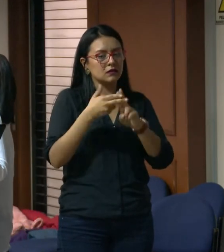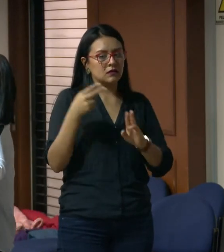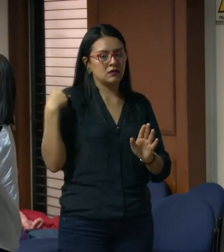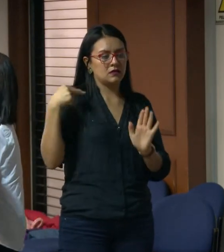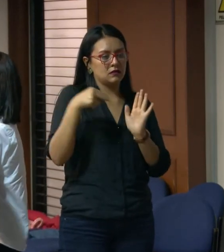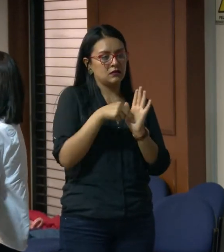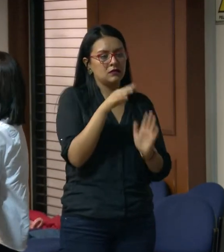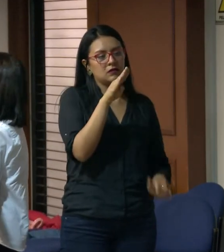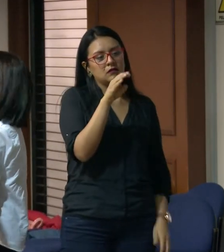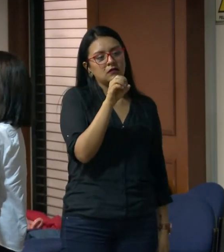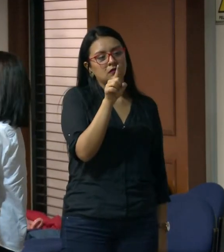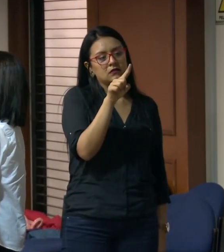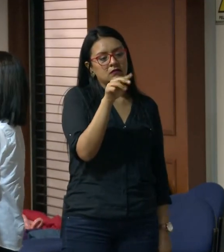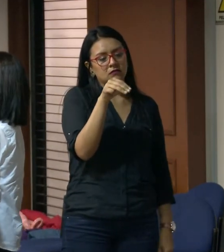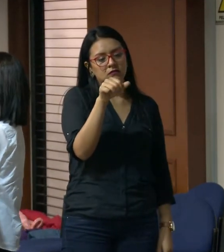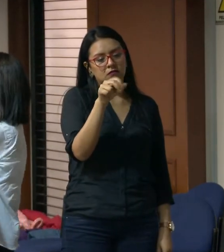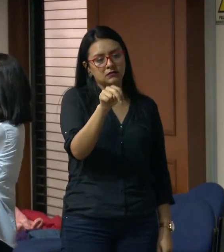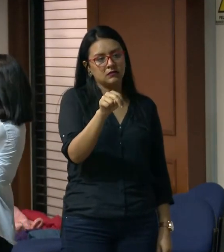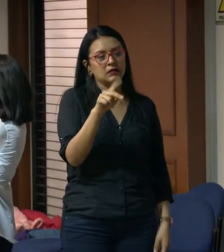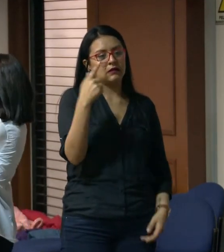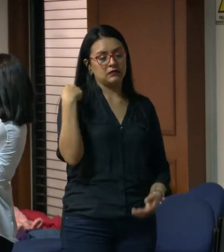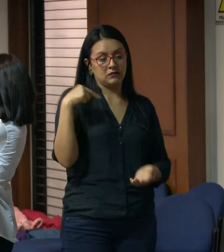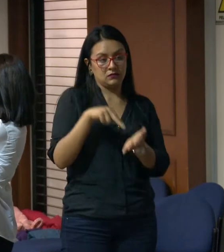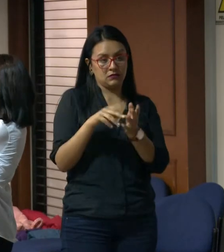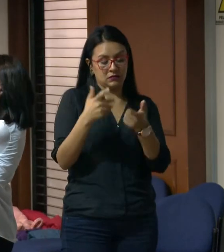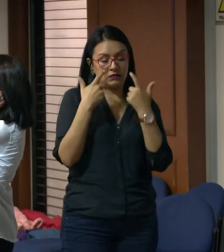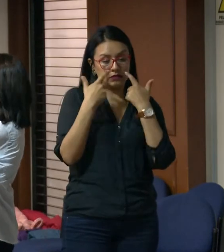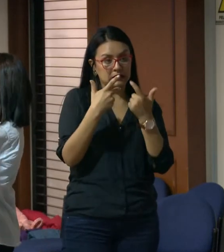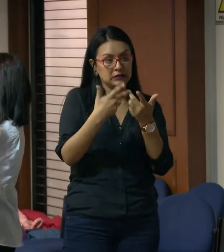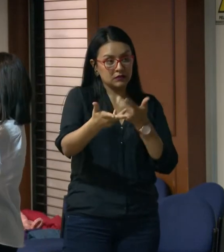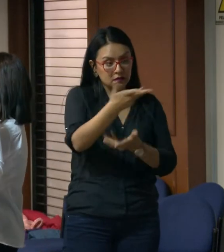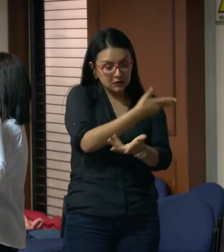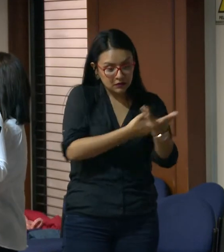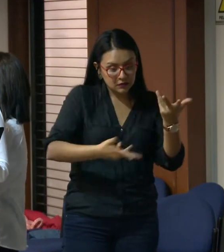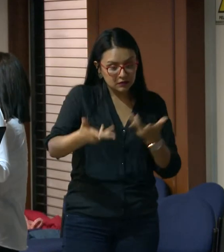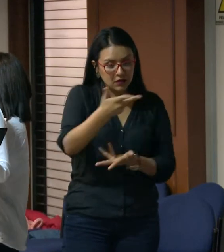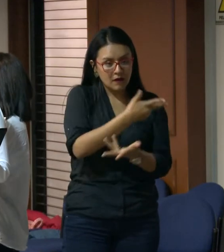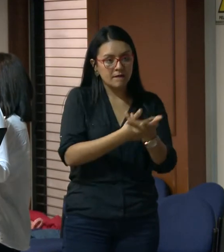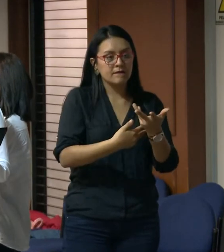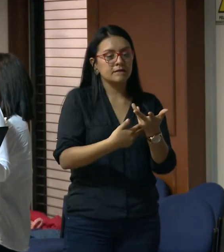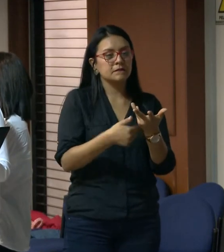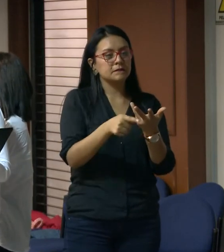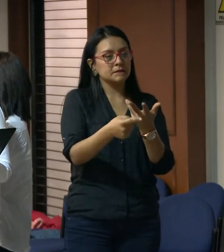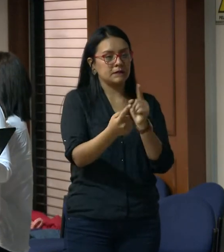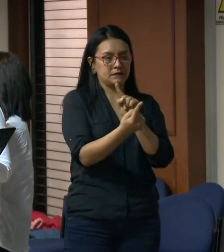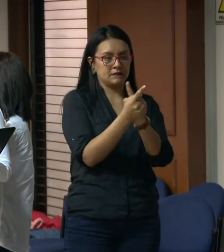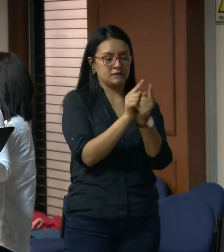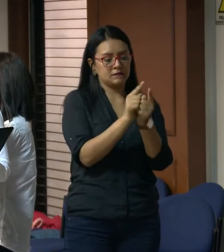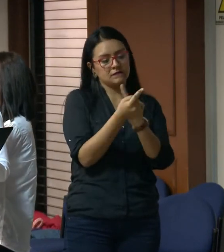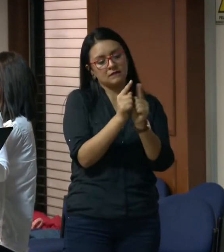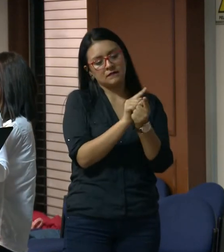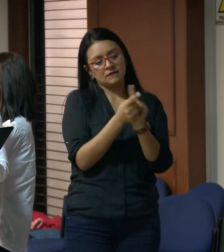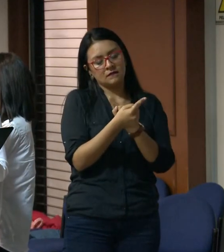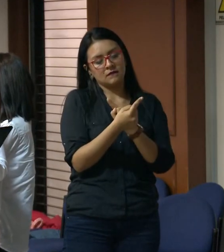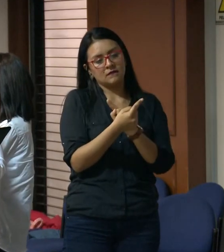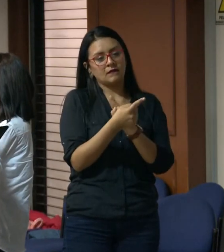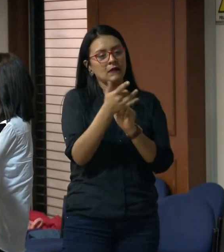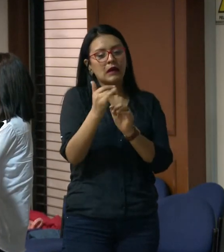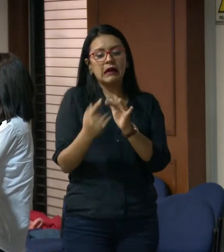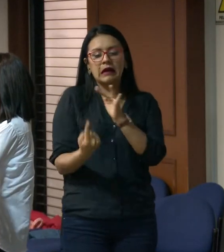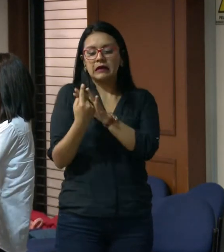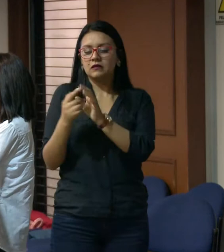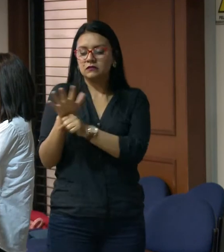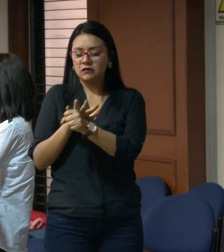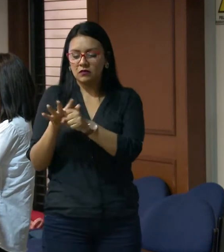autor Goffman y el autor nos resalta que la interacción se da en encuentros mediados a partir de una